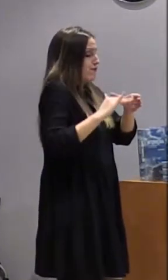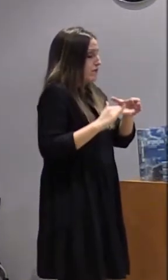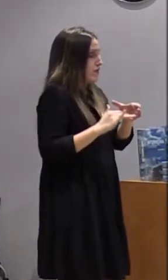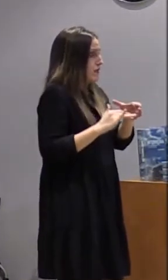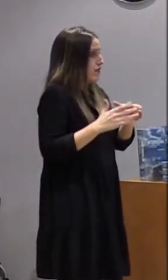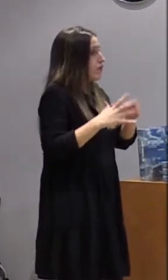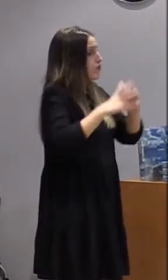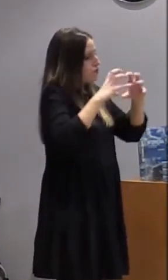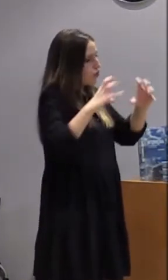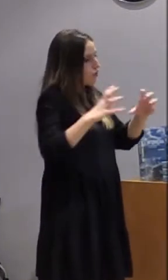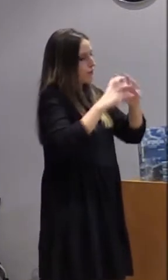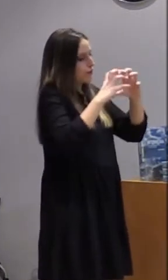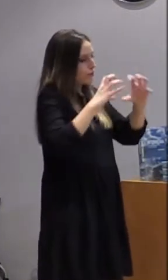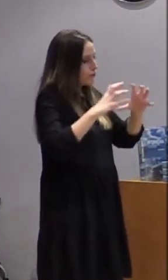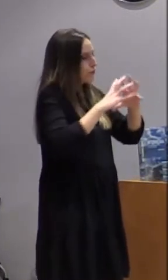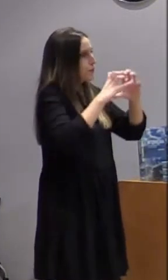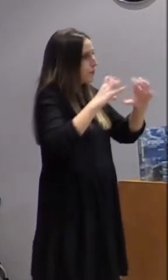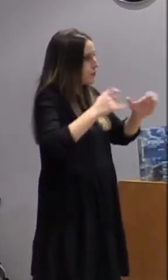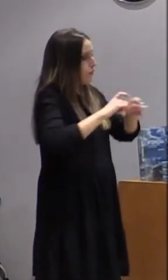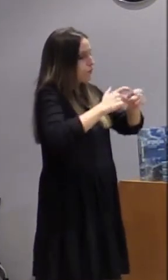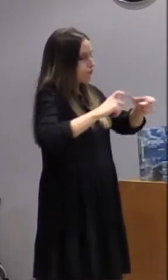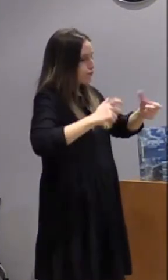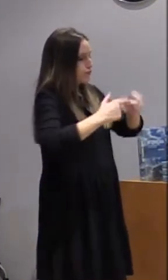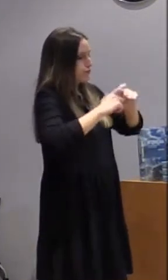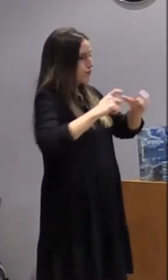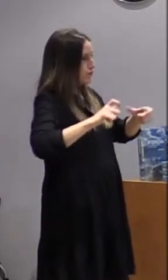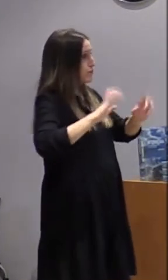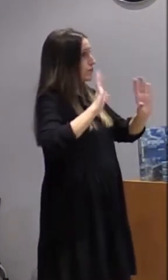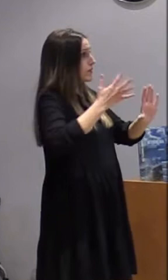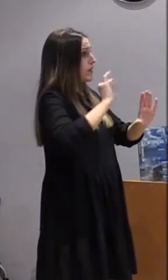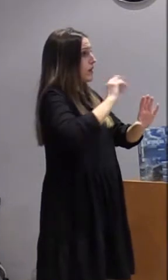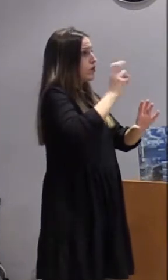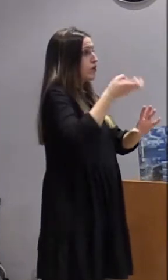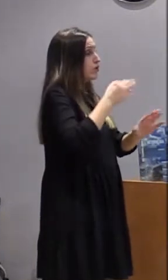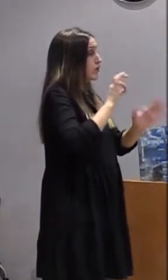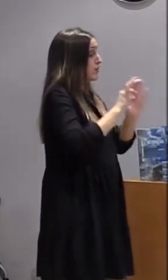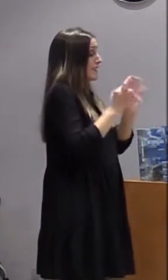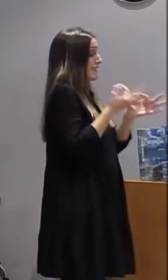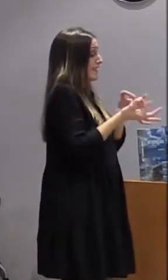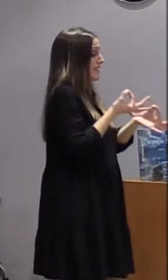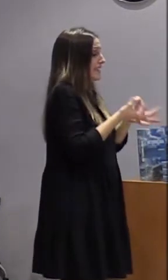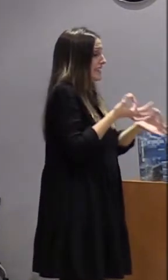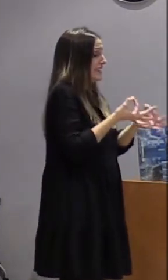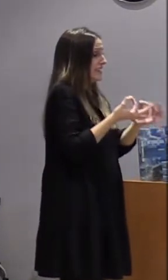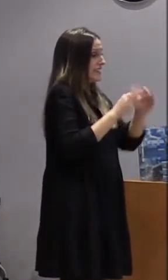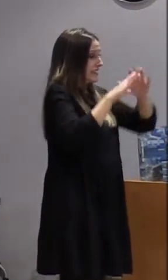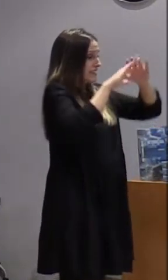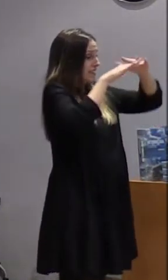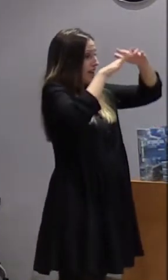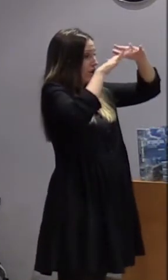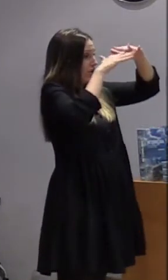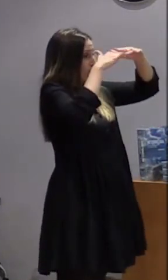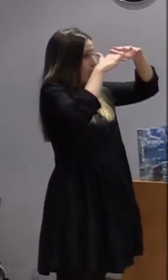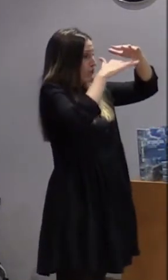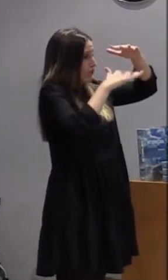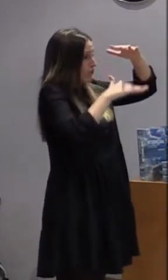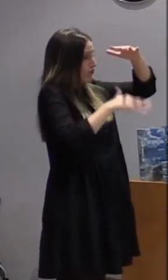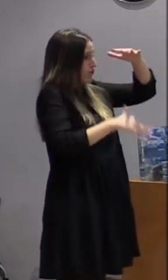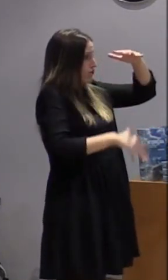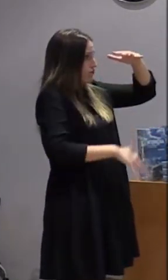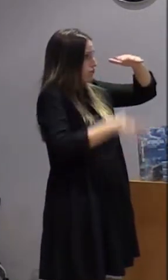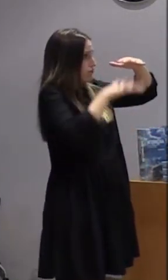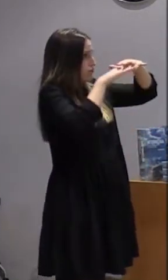nubosidad. Y hay otro detalle también muy interesante, que sería la cortina de precipitación. Fijaros en la tormenta de la